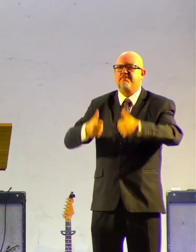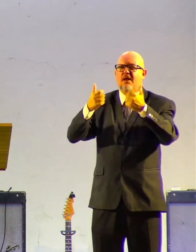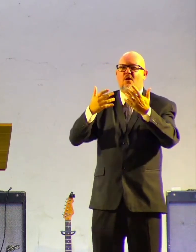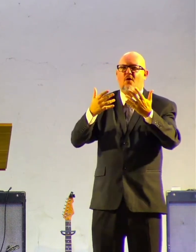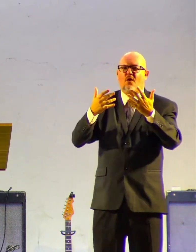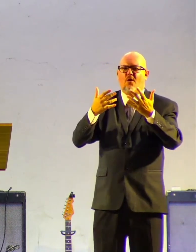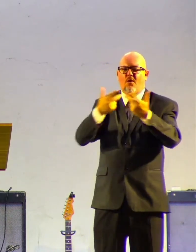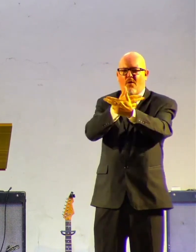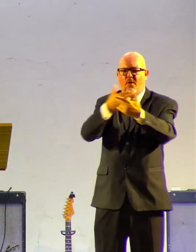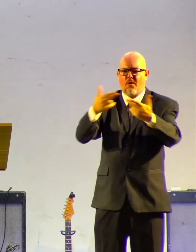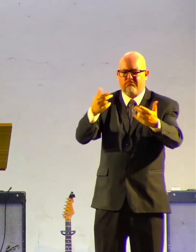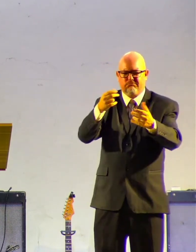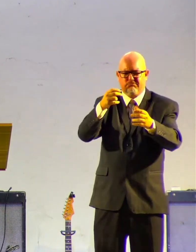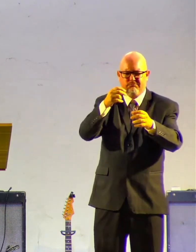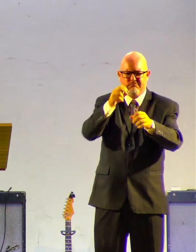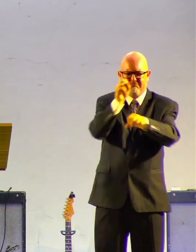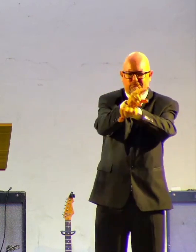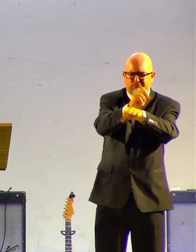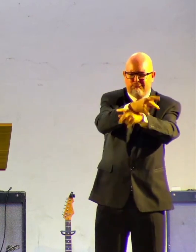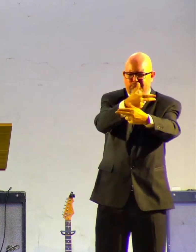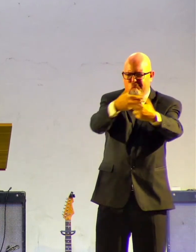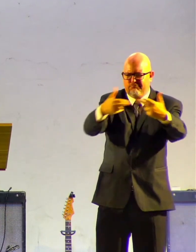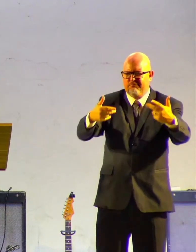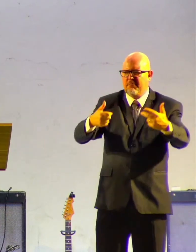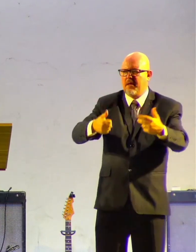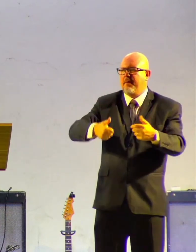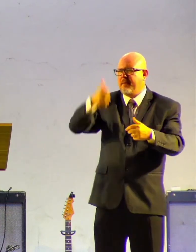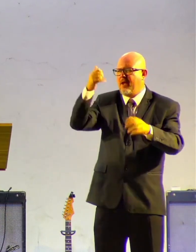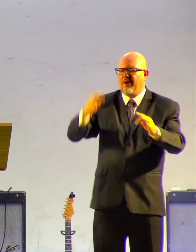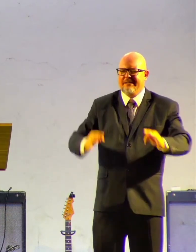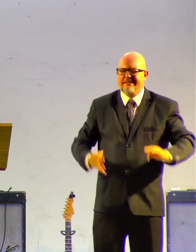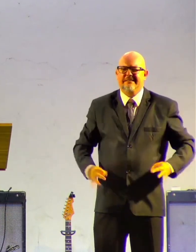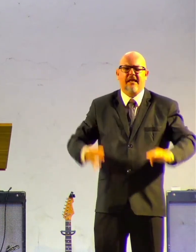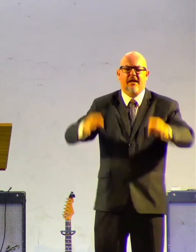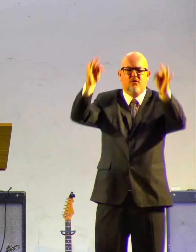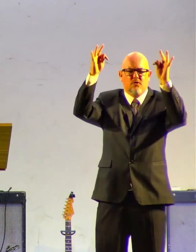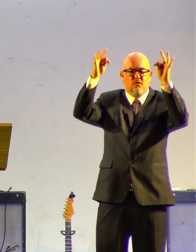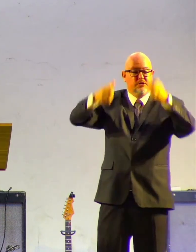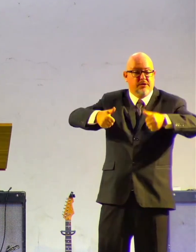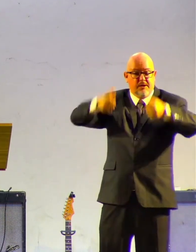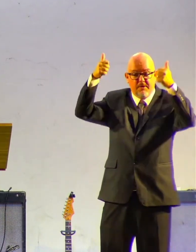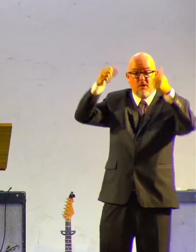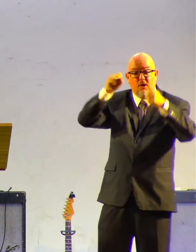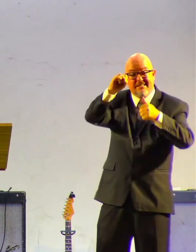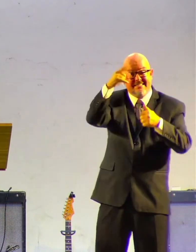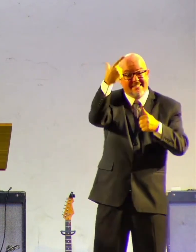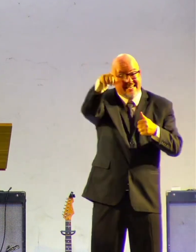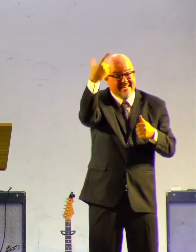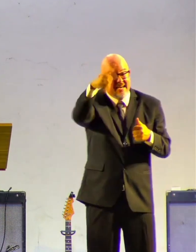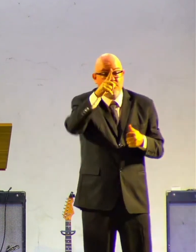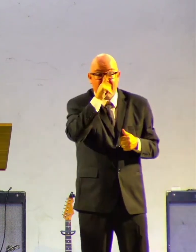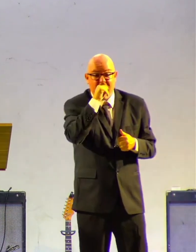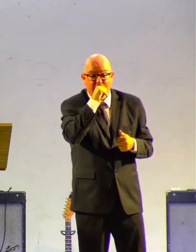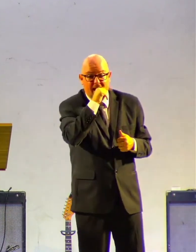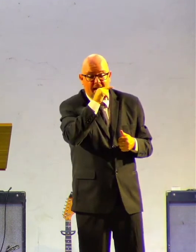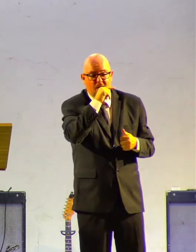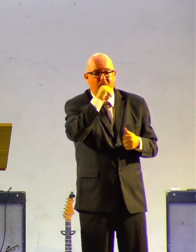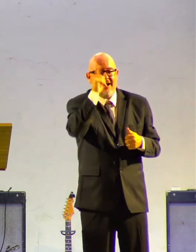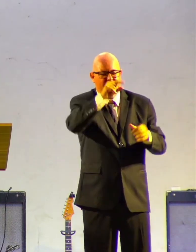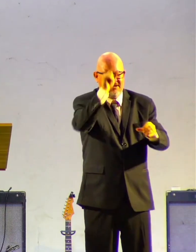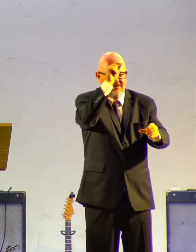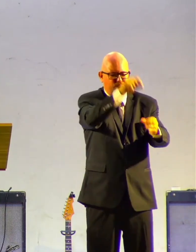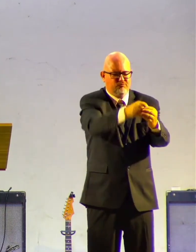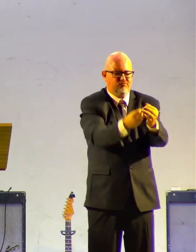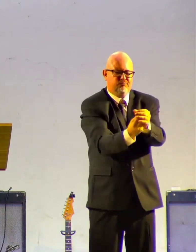melhores insumos, você pode ter a melhor tecnologia. Se não tiver água, a